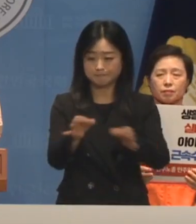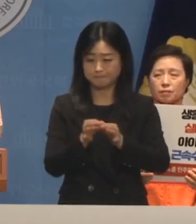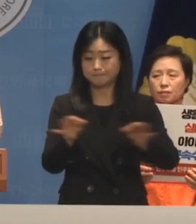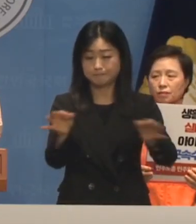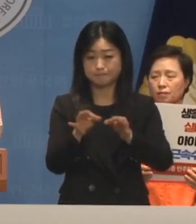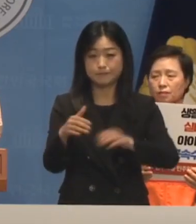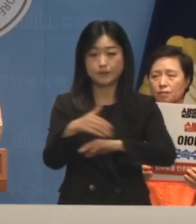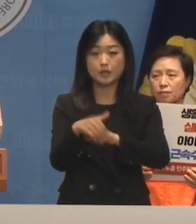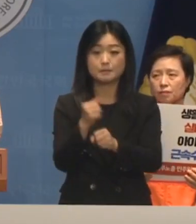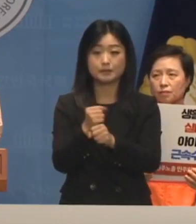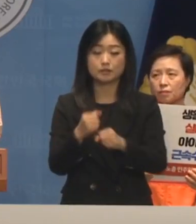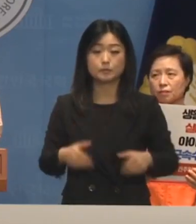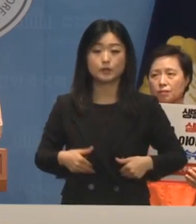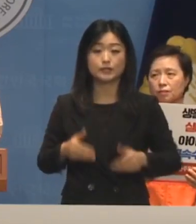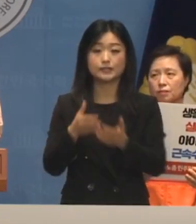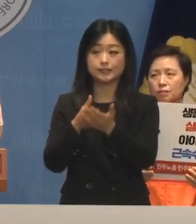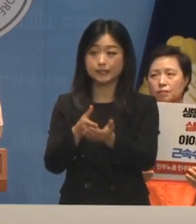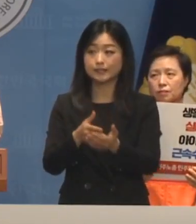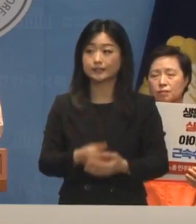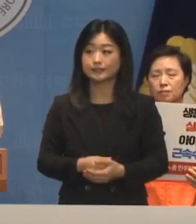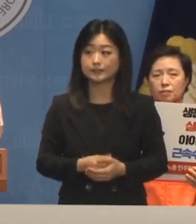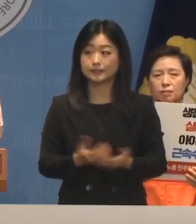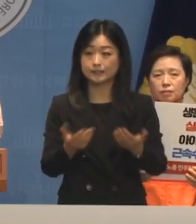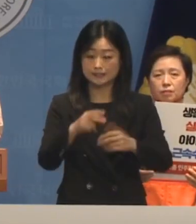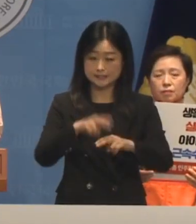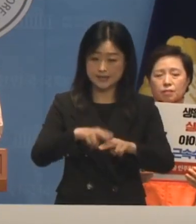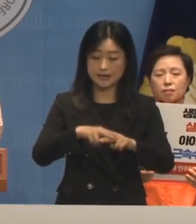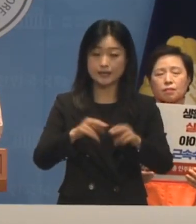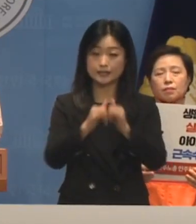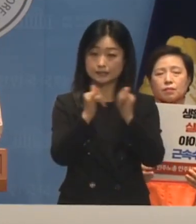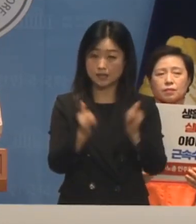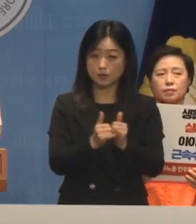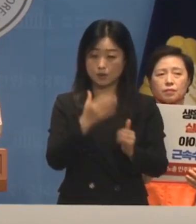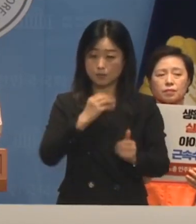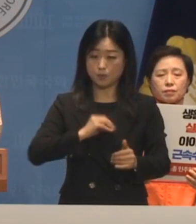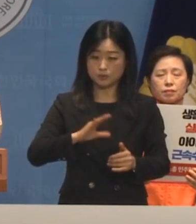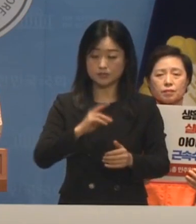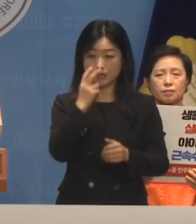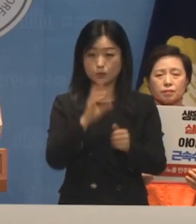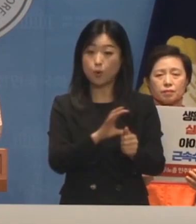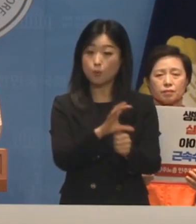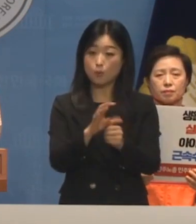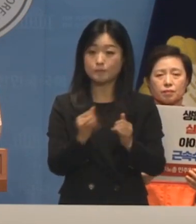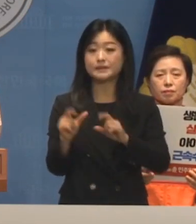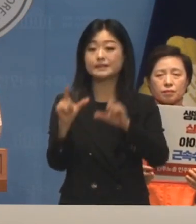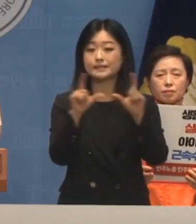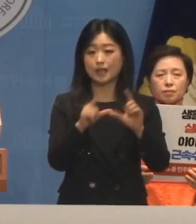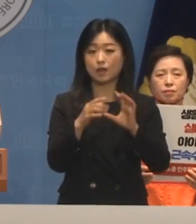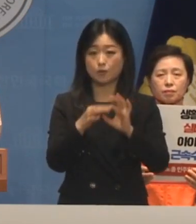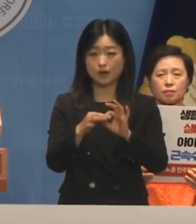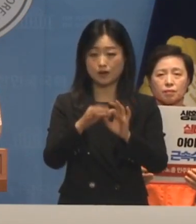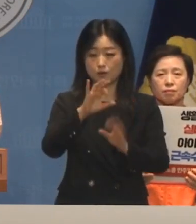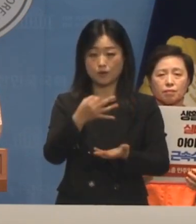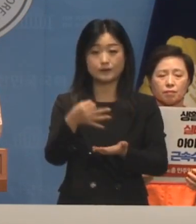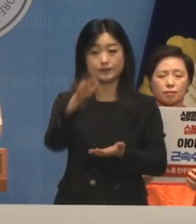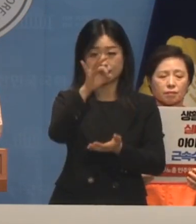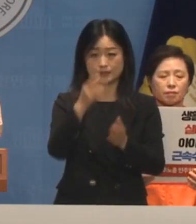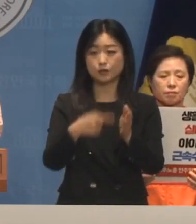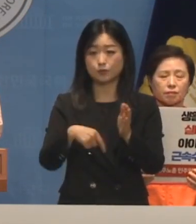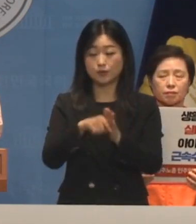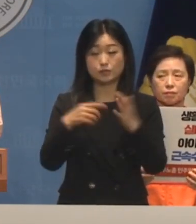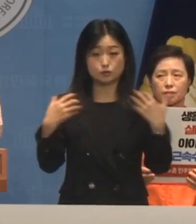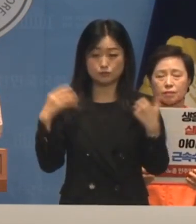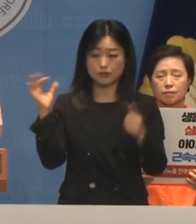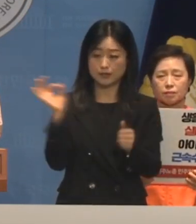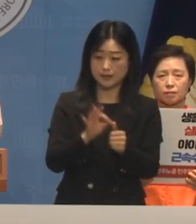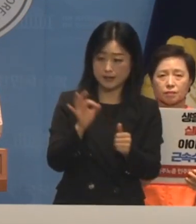정책을 펴야 한다고 말하고 있습니다. 일자리, 사회, 복지, 돌봄, 민생과 관련된 처우를 개선하는데 정부가